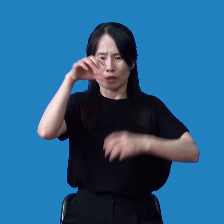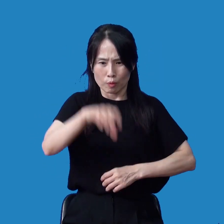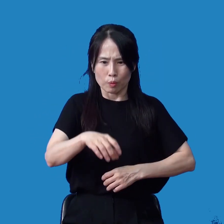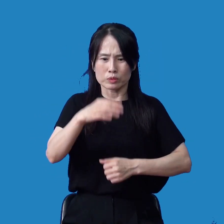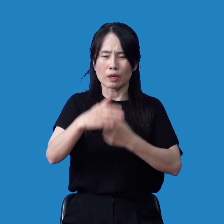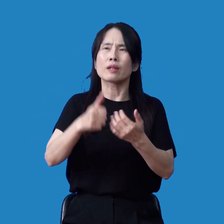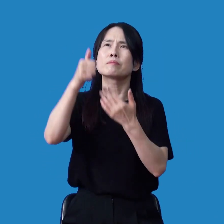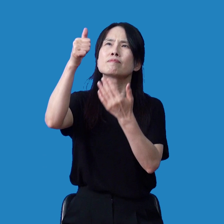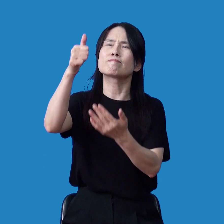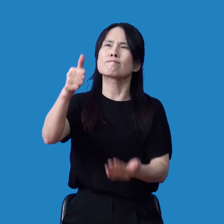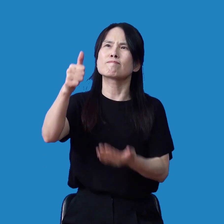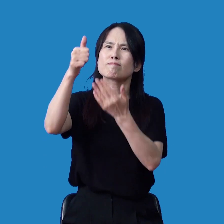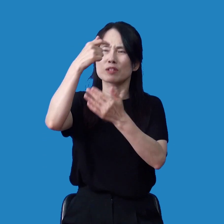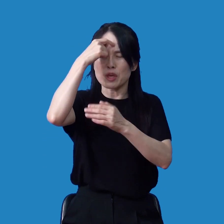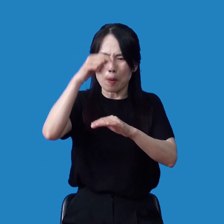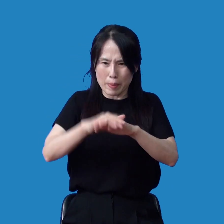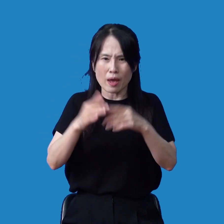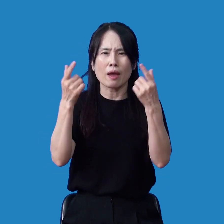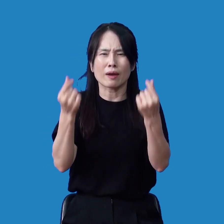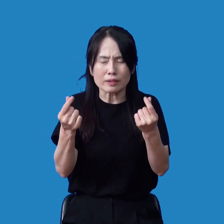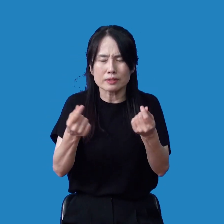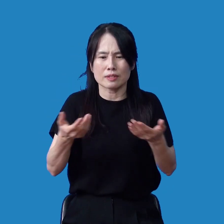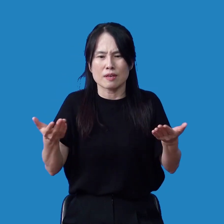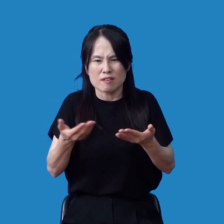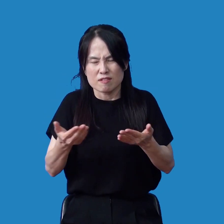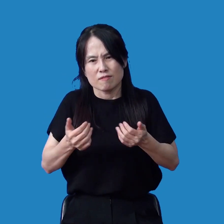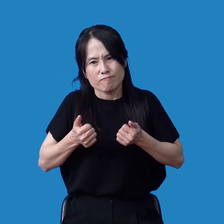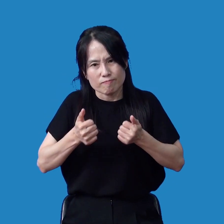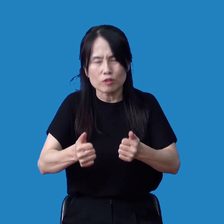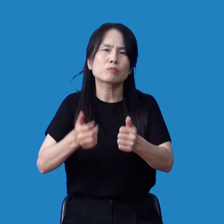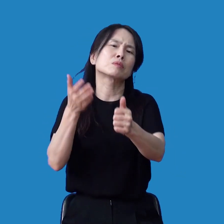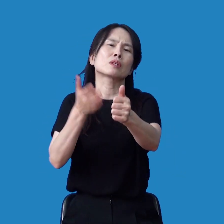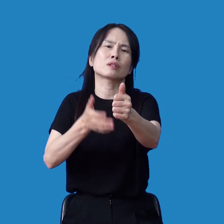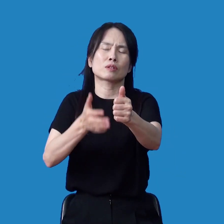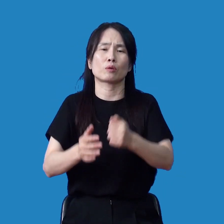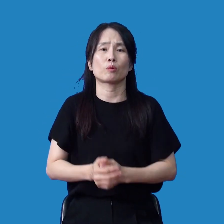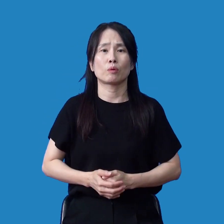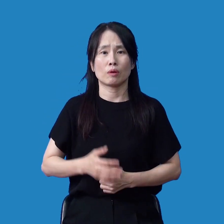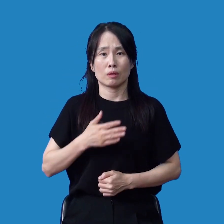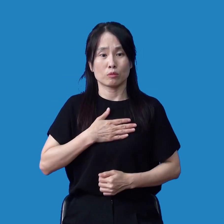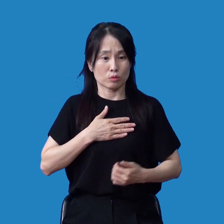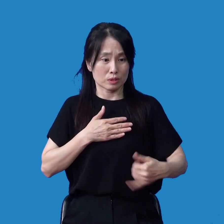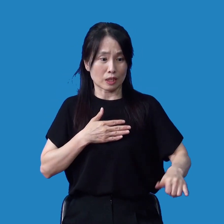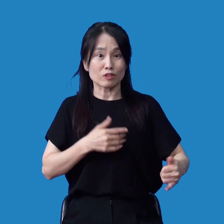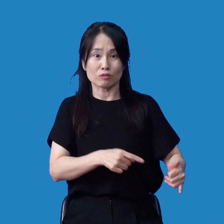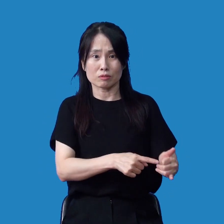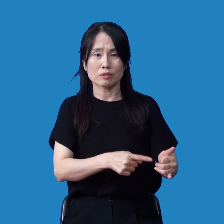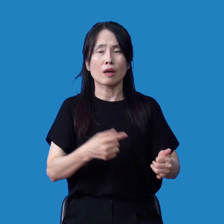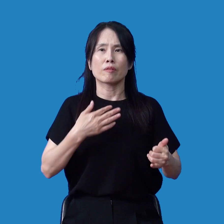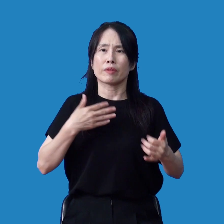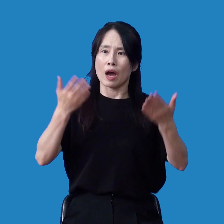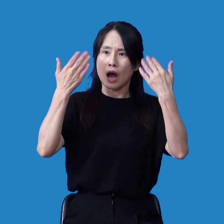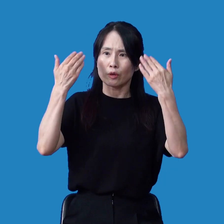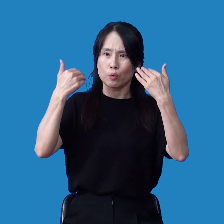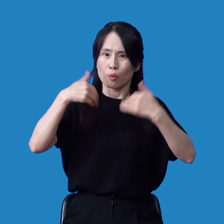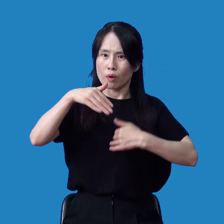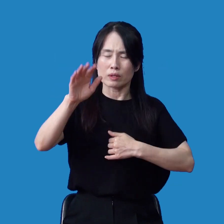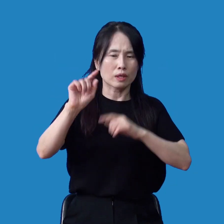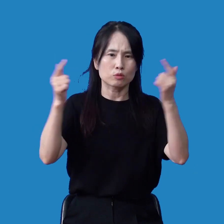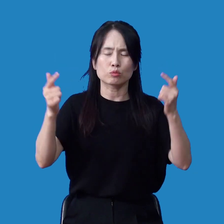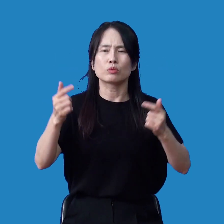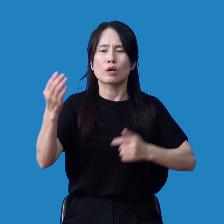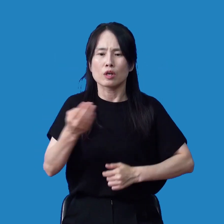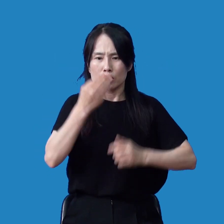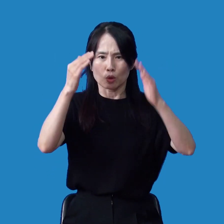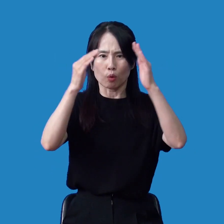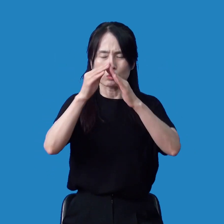하십시오. 우리 자녀들은 학교로 나아갈 때에 내가 학교로 가는 것이 아니라 성소로 나아가고 있다고